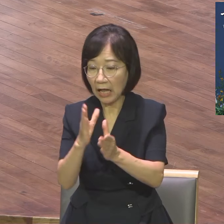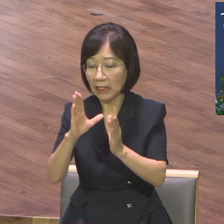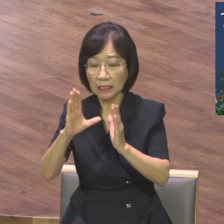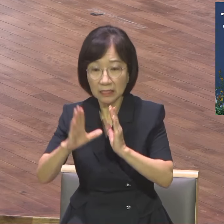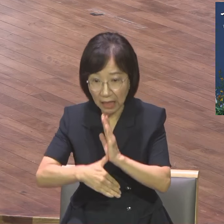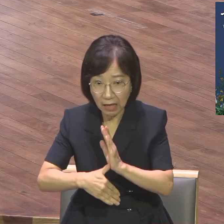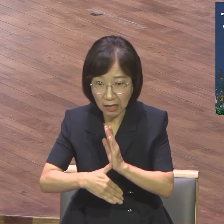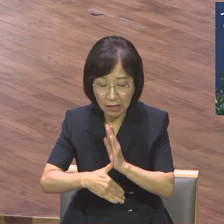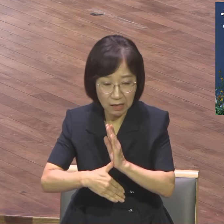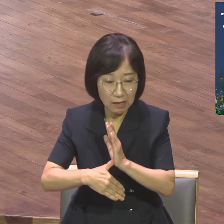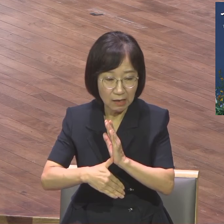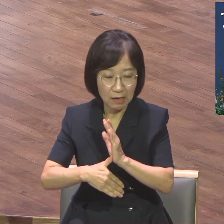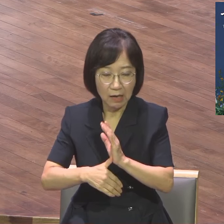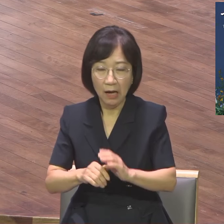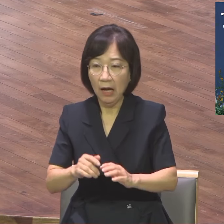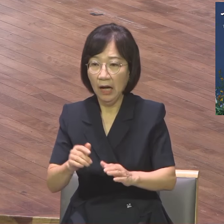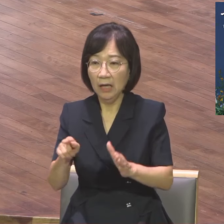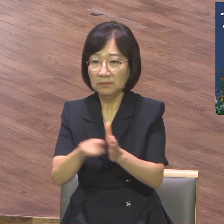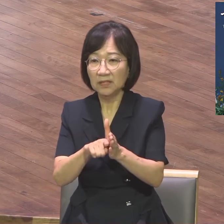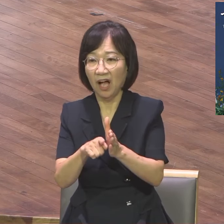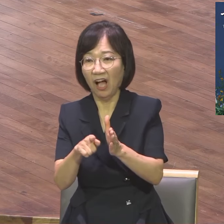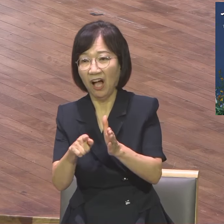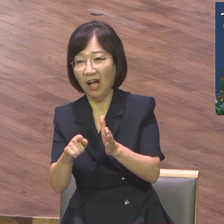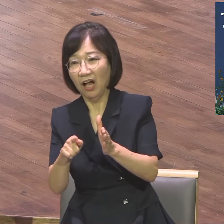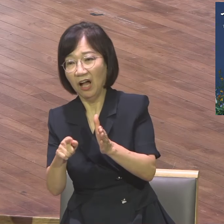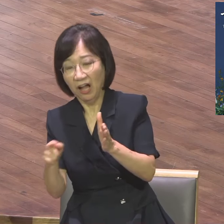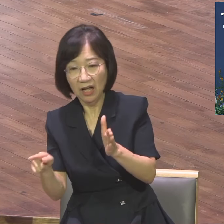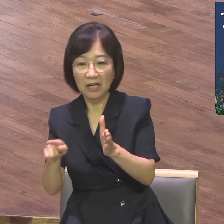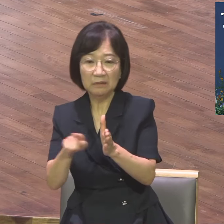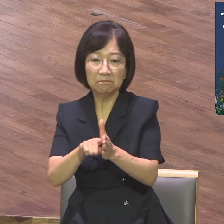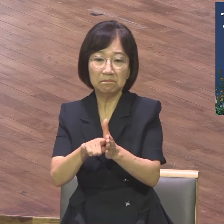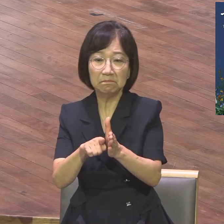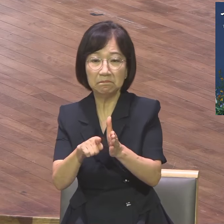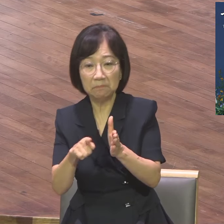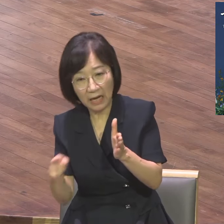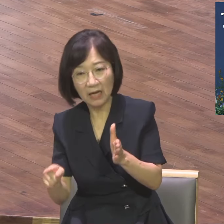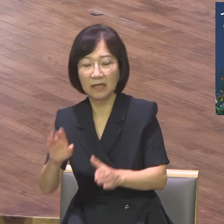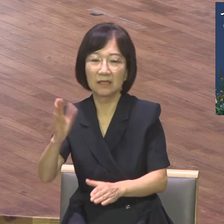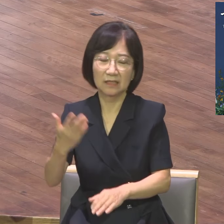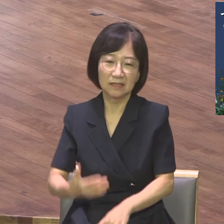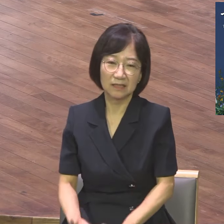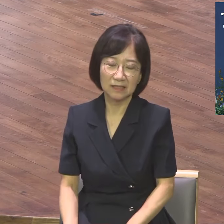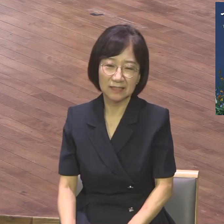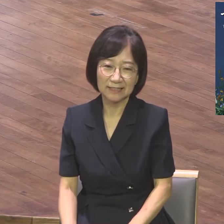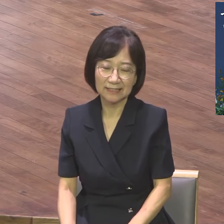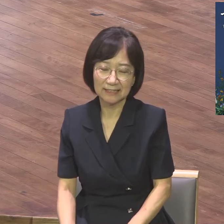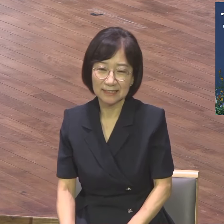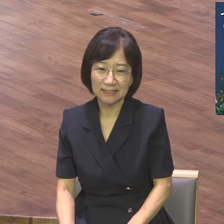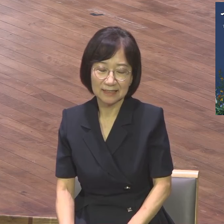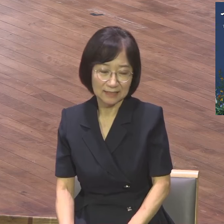계속해서 넘어지는 엉뚱한 선택을 하는 겁니다. 엉뚱한 선택.